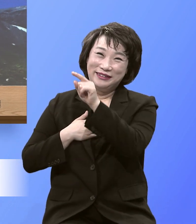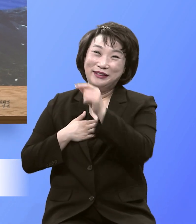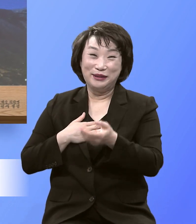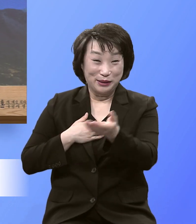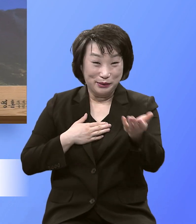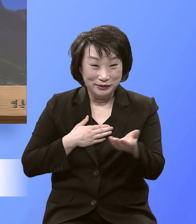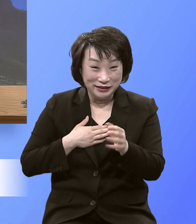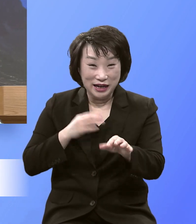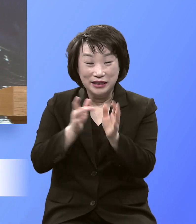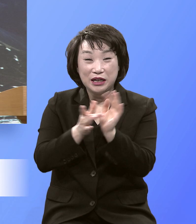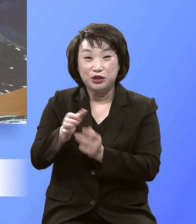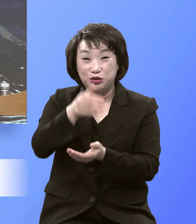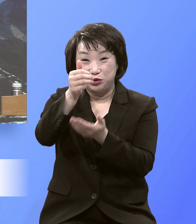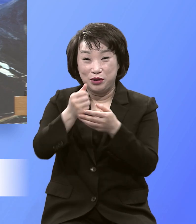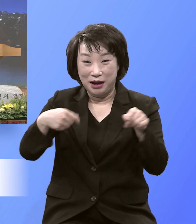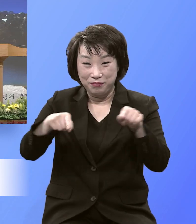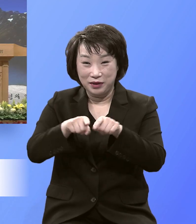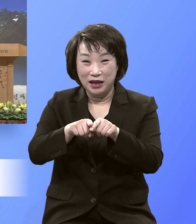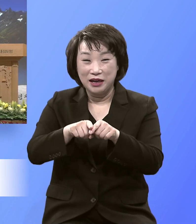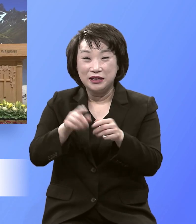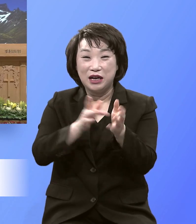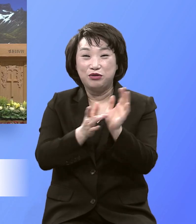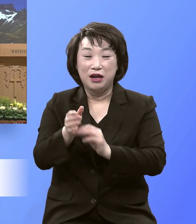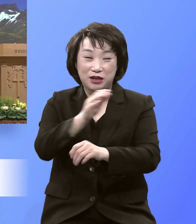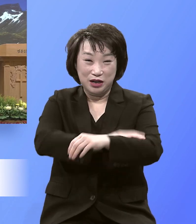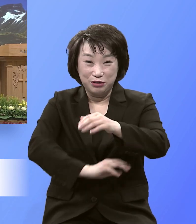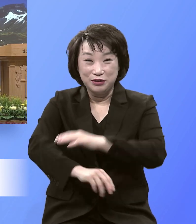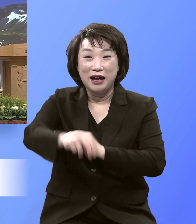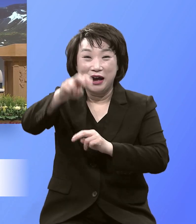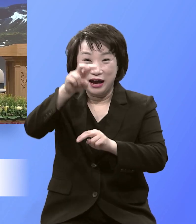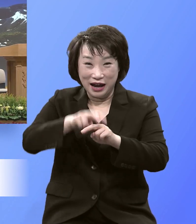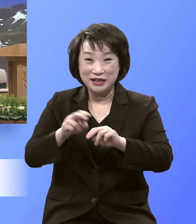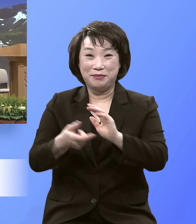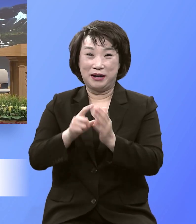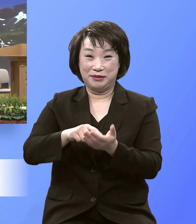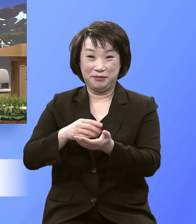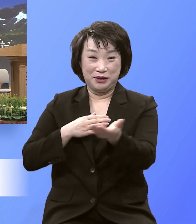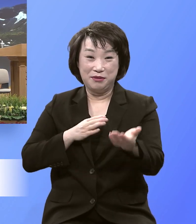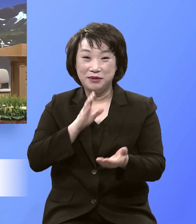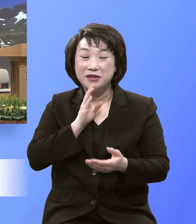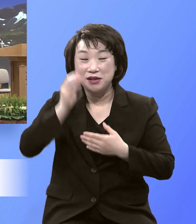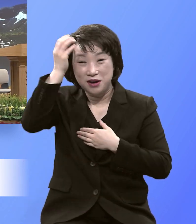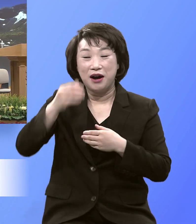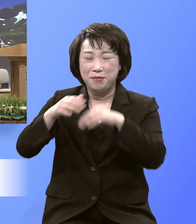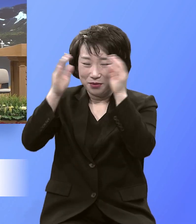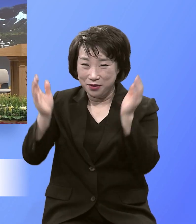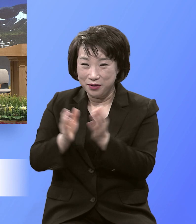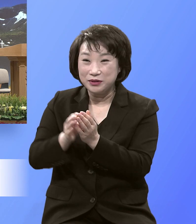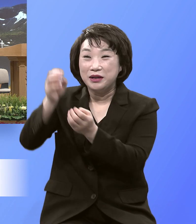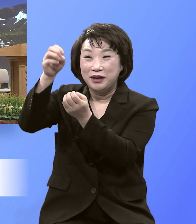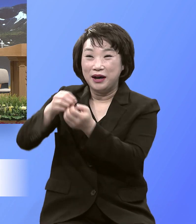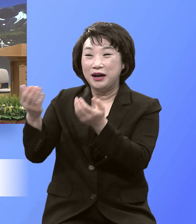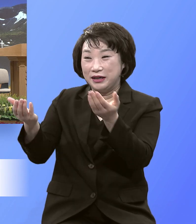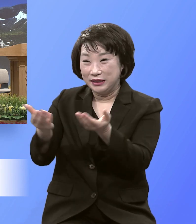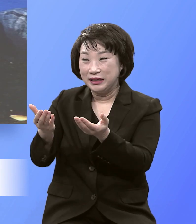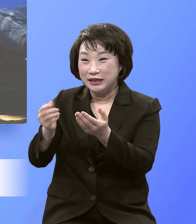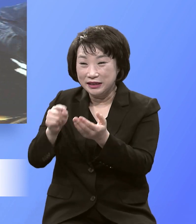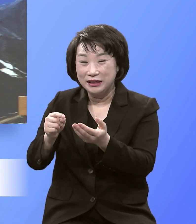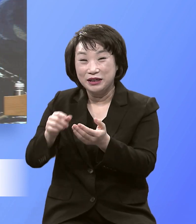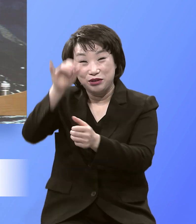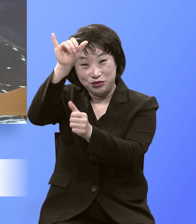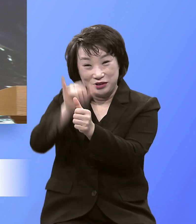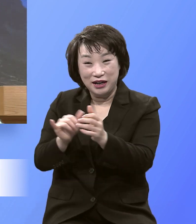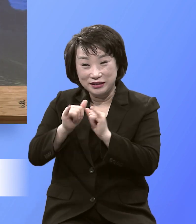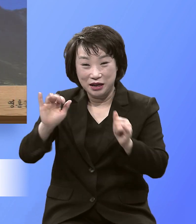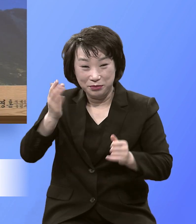우리는 그리스도와 더불어 좌우편에 앉을 만큼 신령한 상속자의 사역의